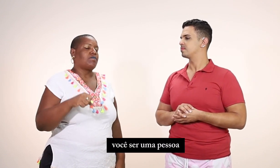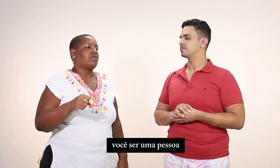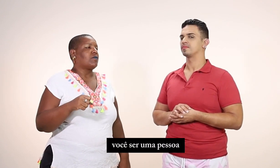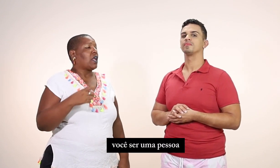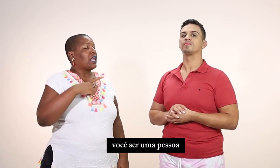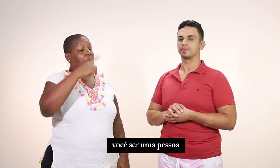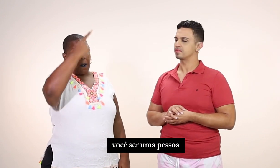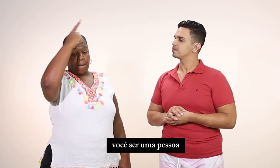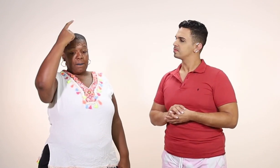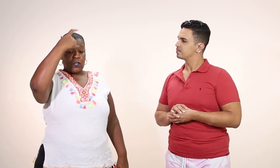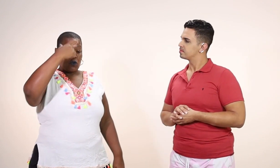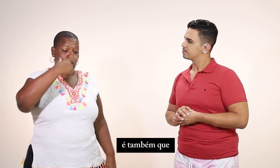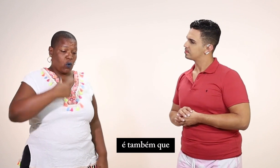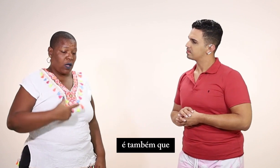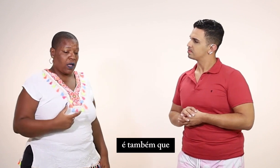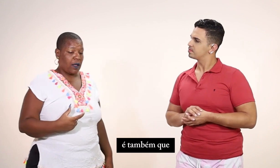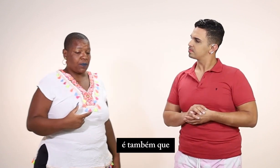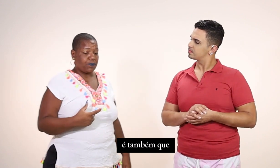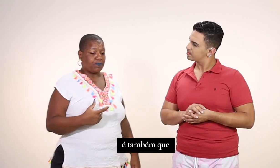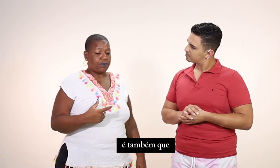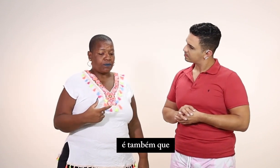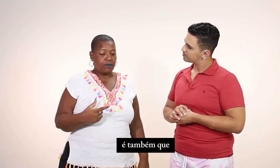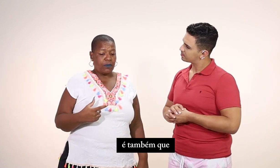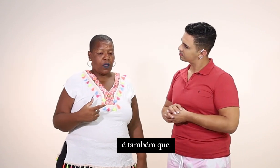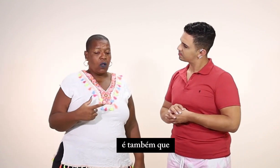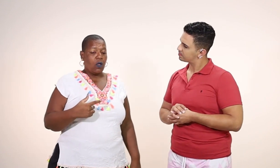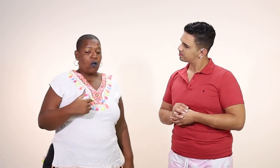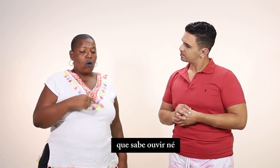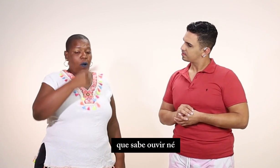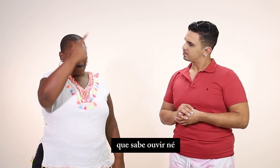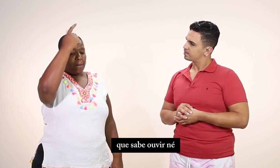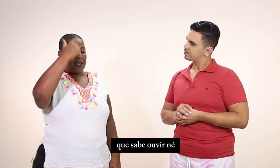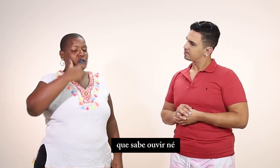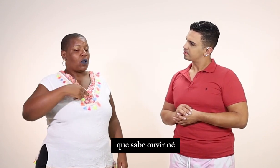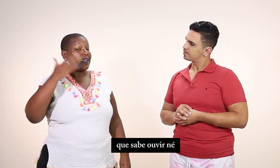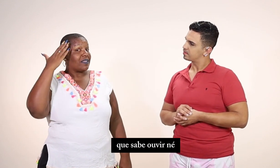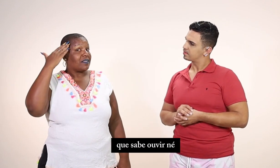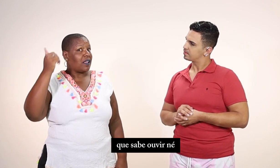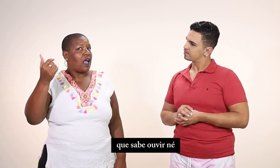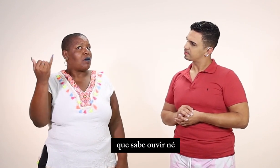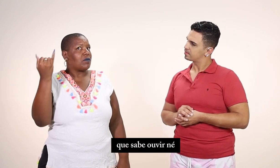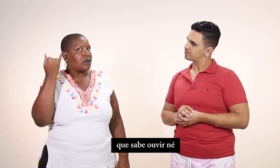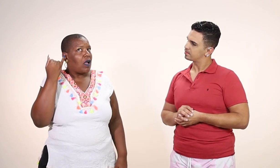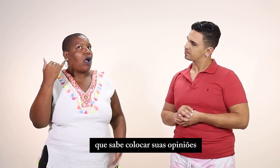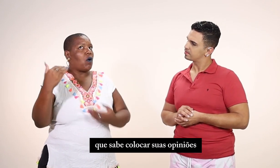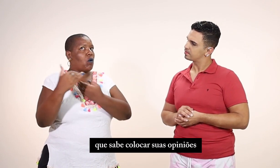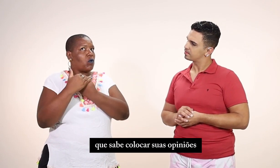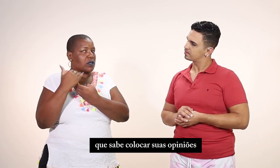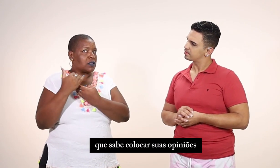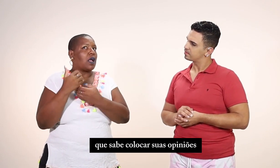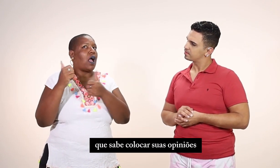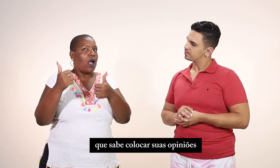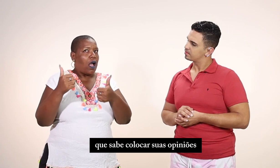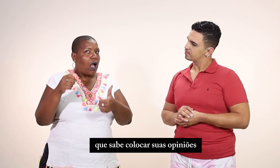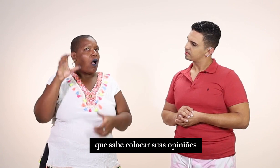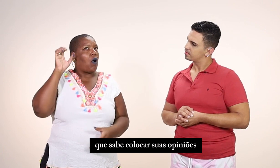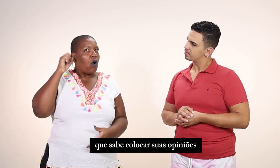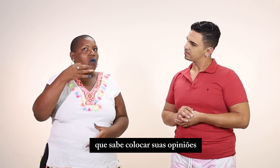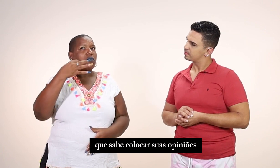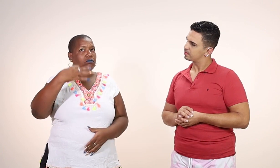ser uma pessoa também que sabe ouvir, né? Que sabe colocar suas opiniões,